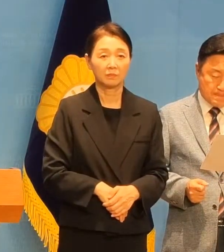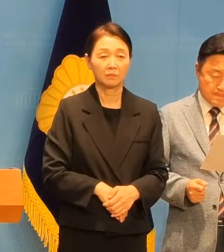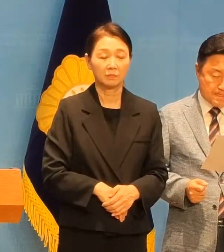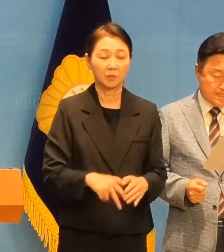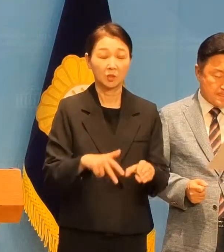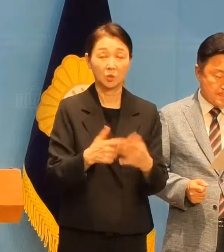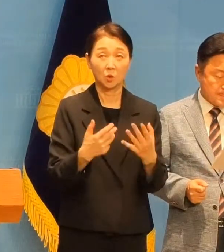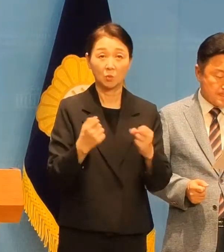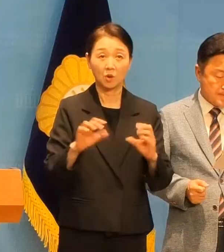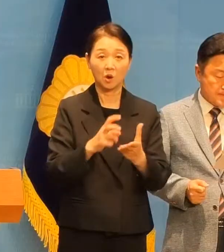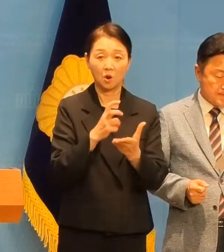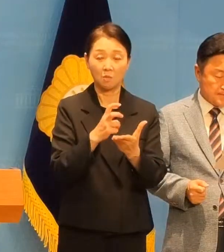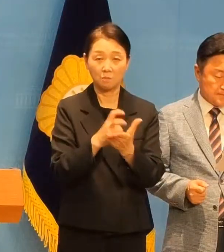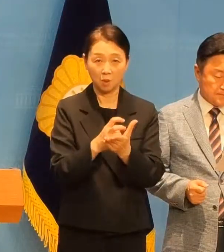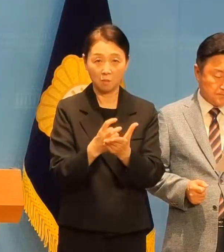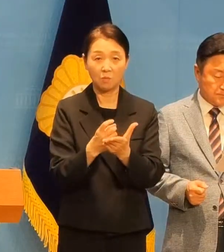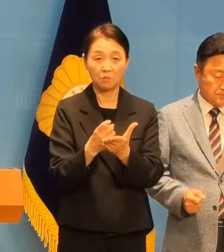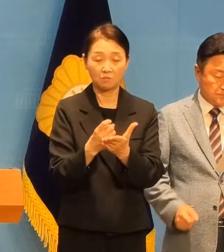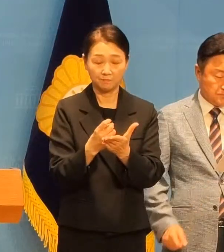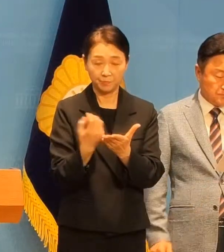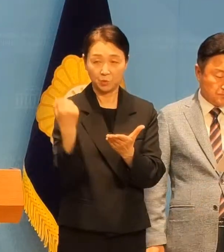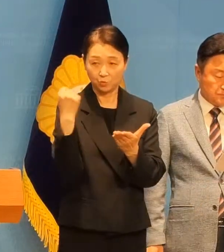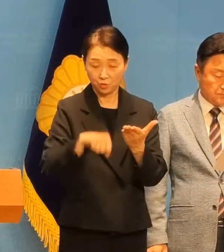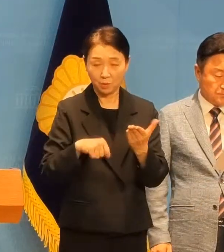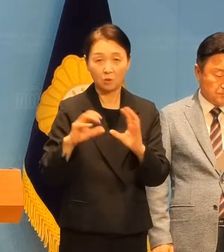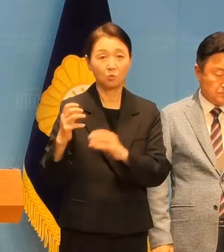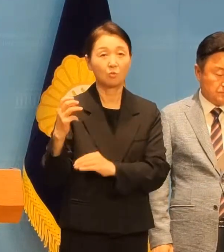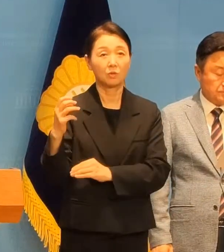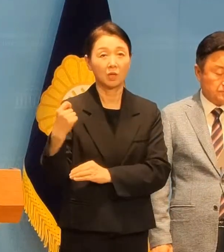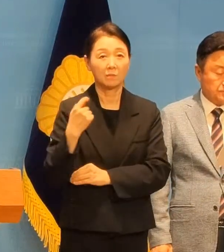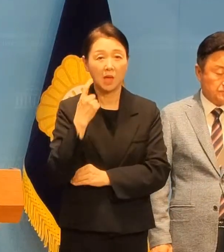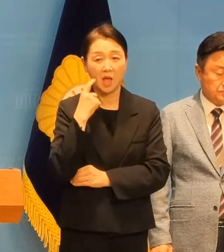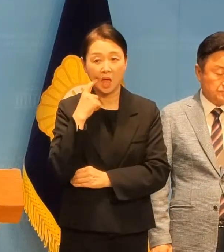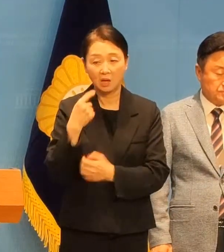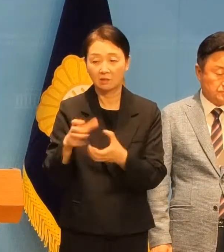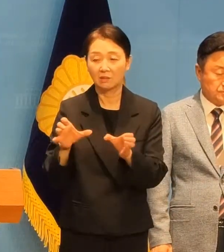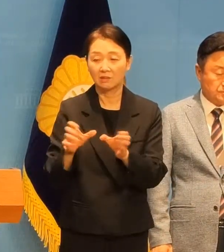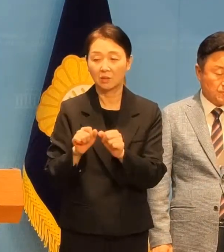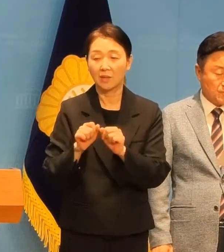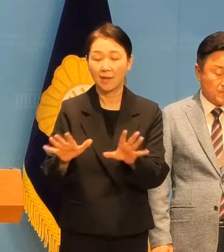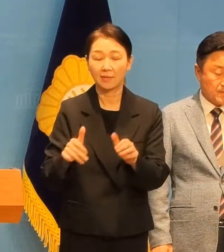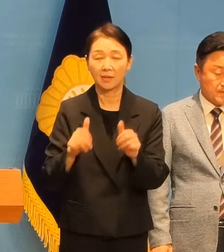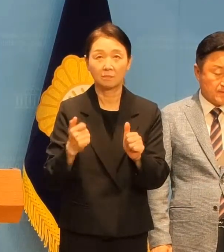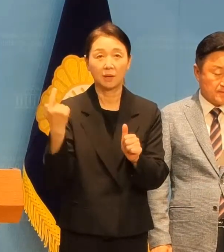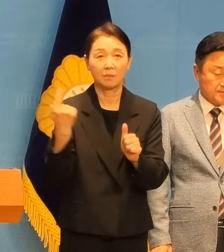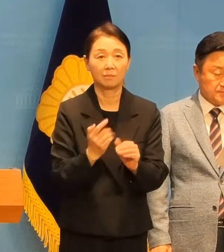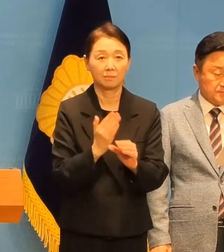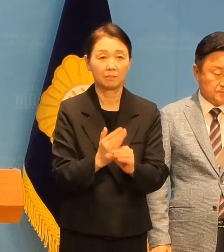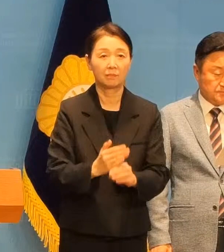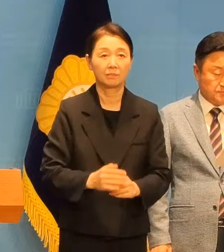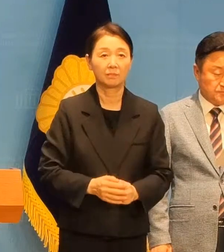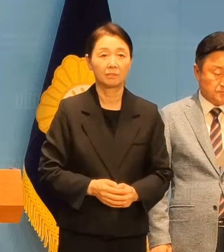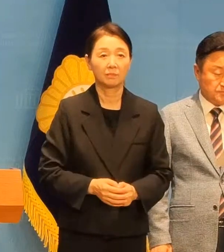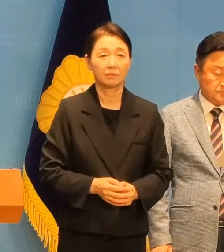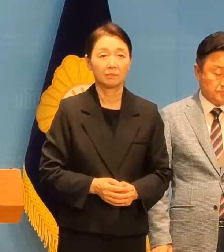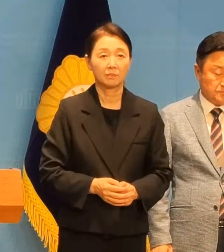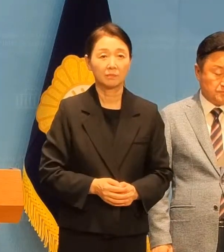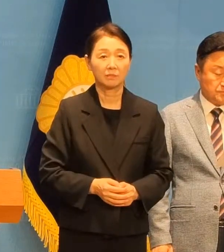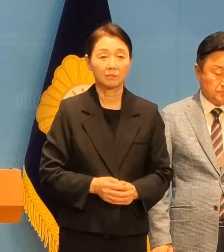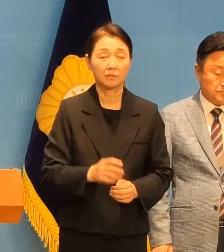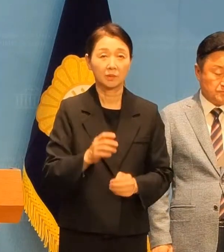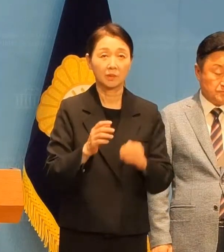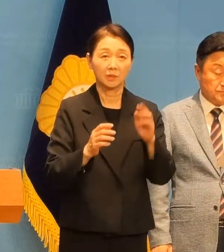정교분리 헌법 원칙 위반 국민의힘의 위헌정당 해산 심판 시간이 다가오고 있습니다.